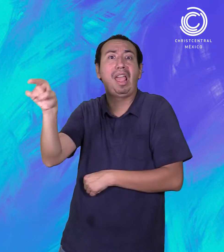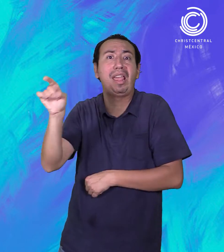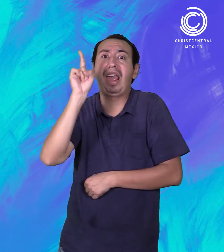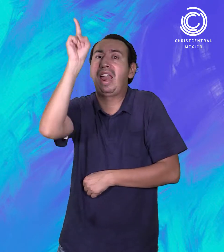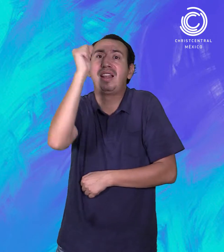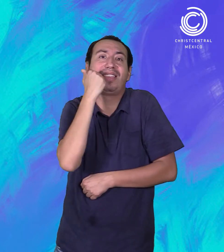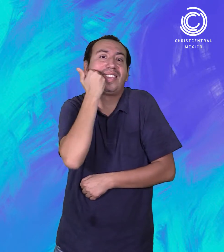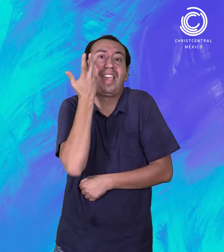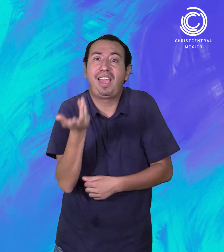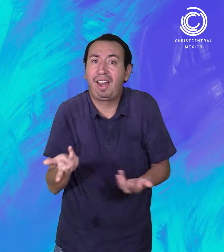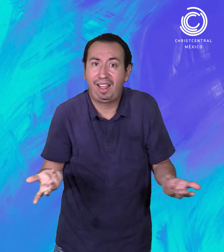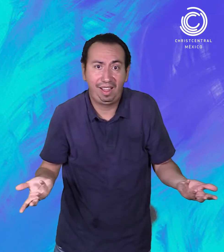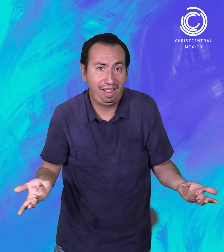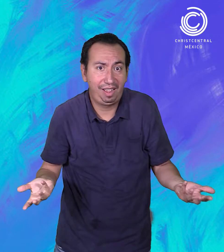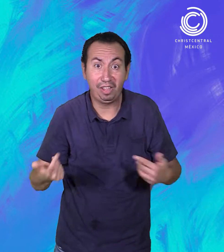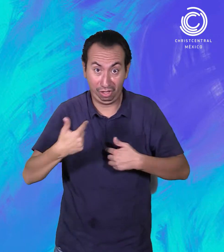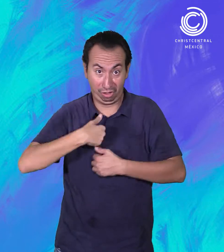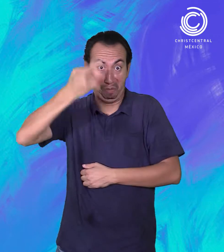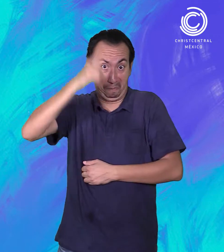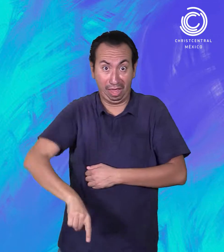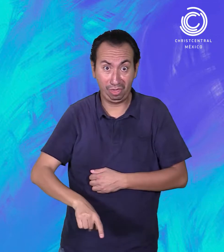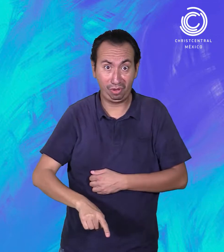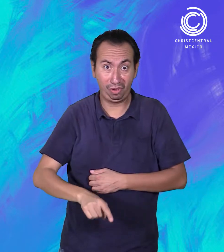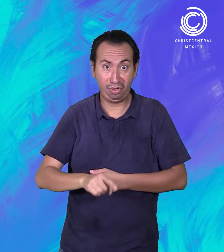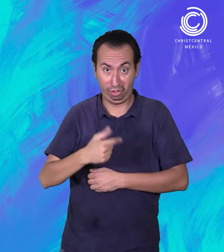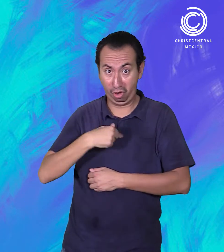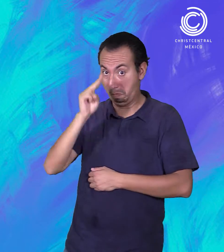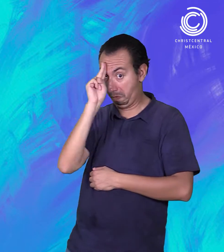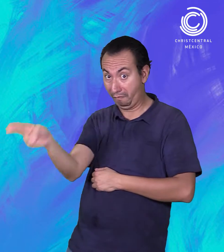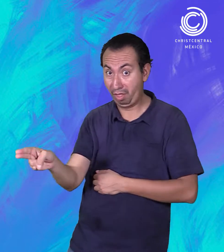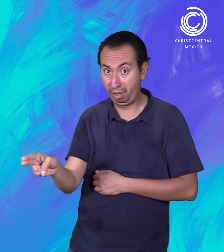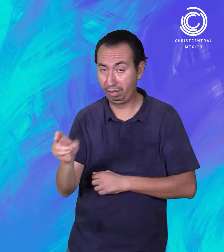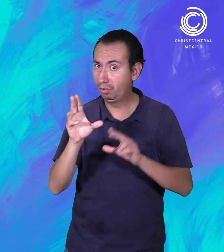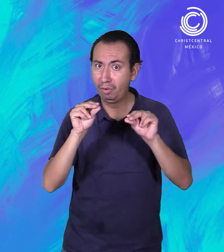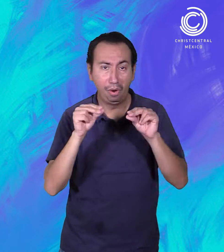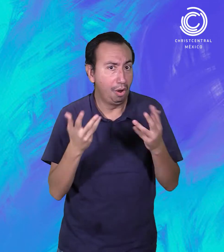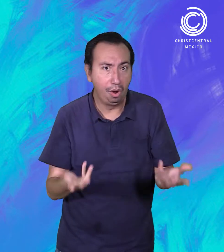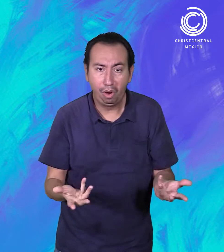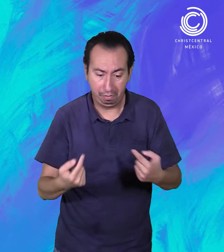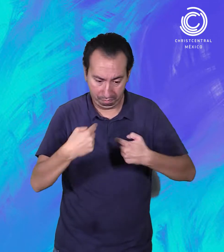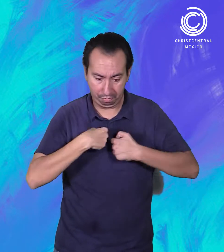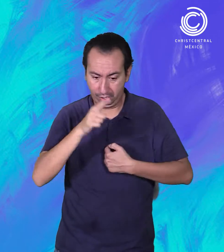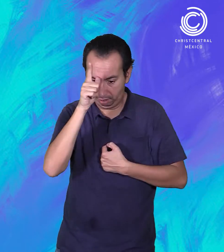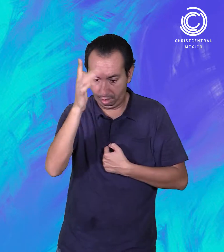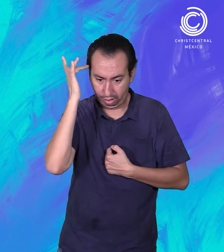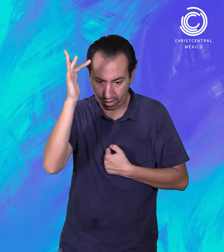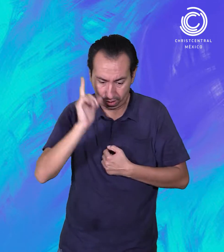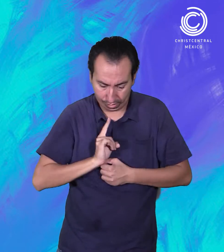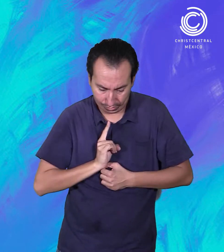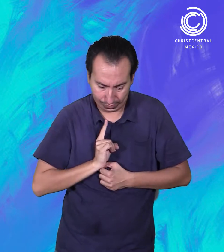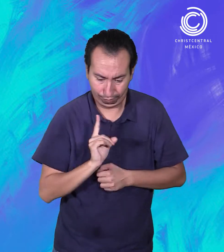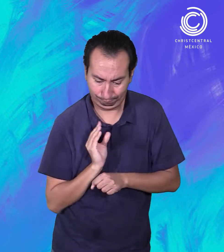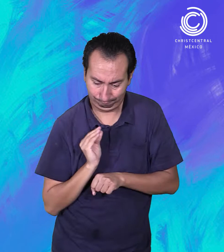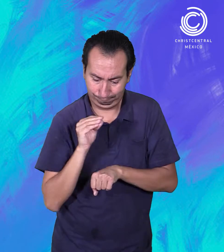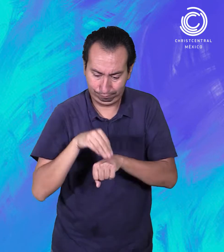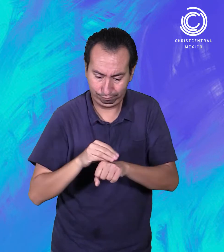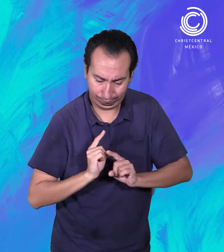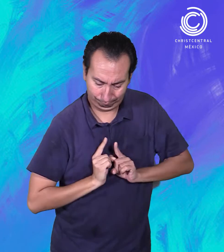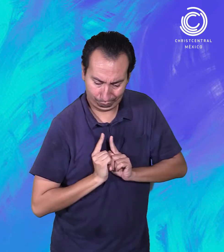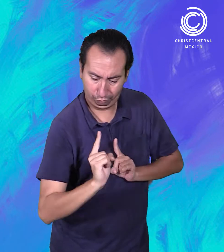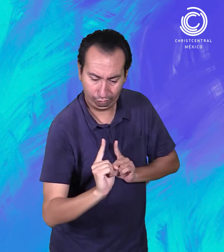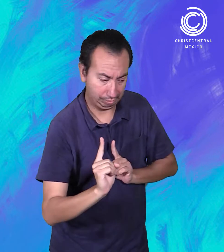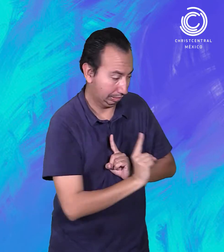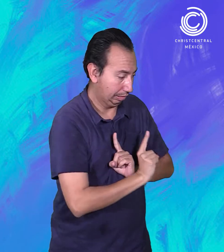Señor que el Espíritu Santo que estaba reposando en Moisés pudiera ser compartido